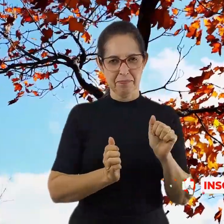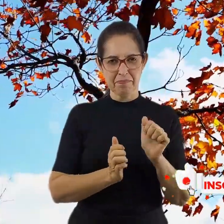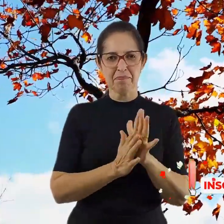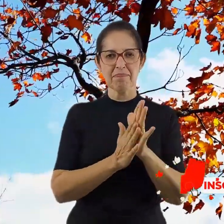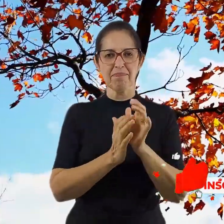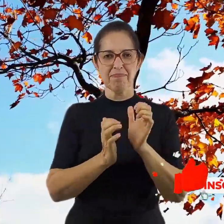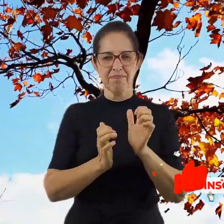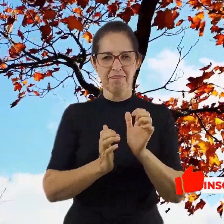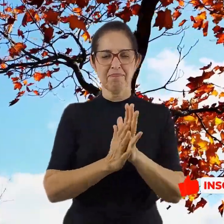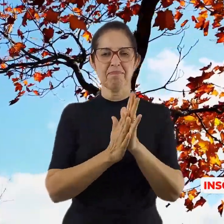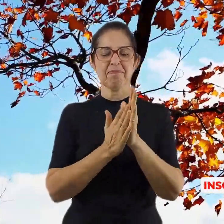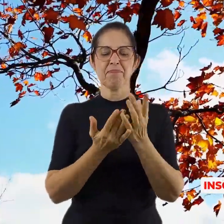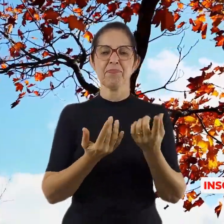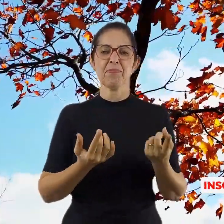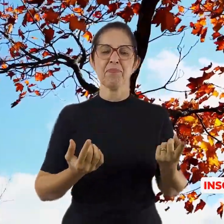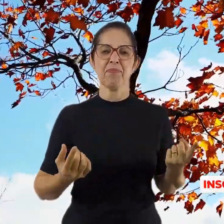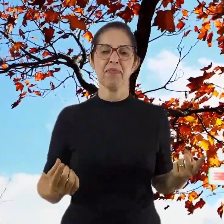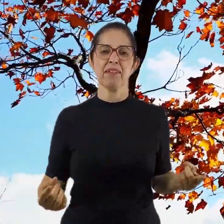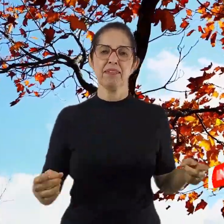Se